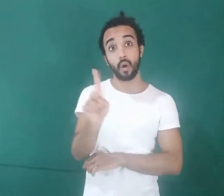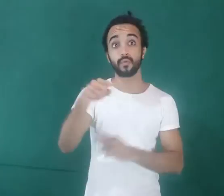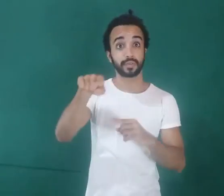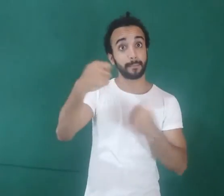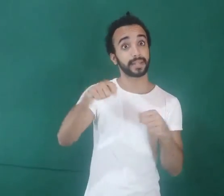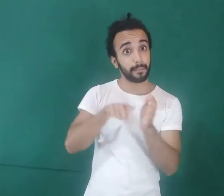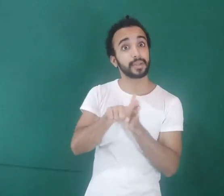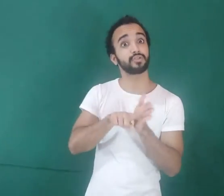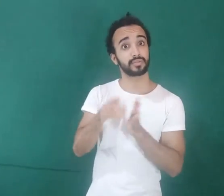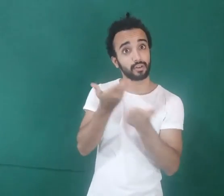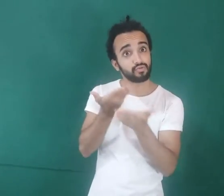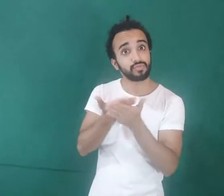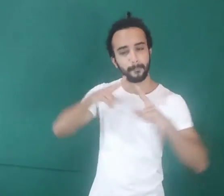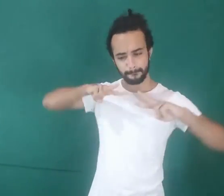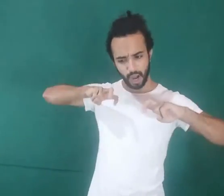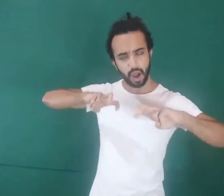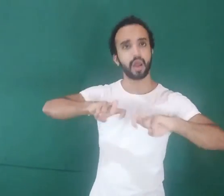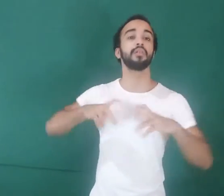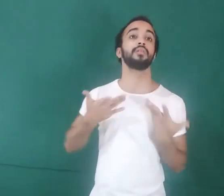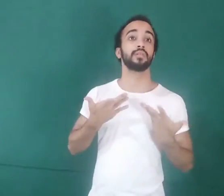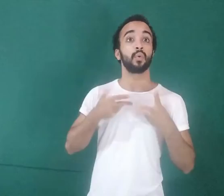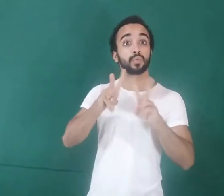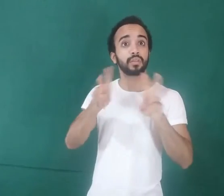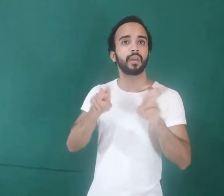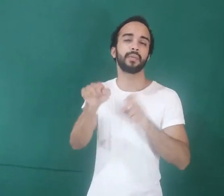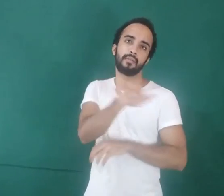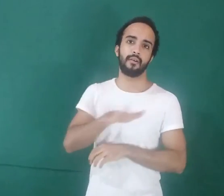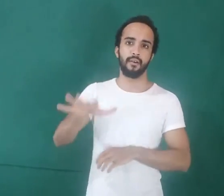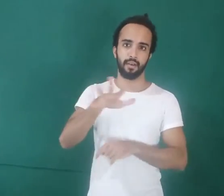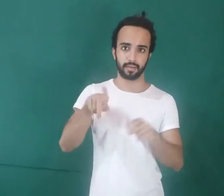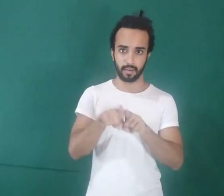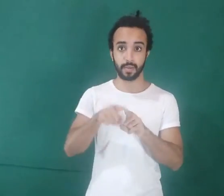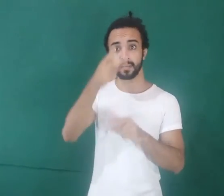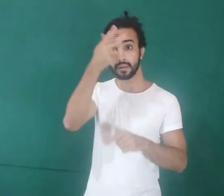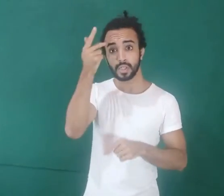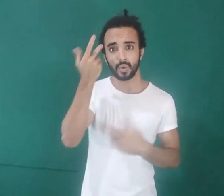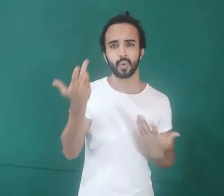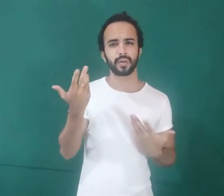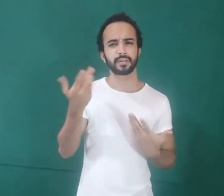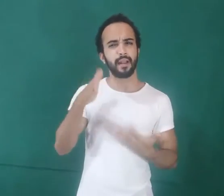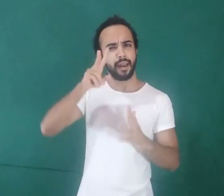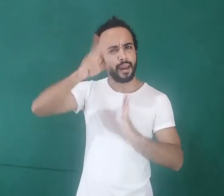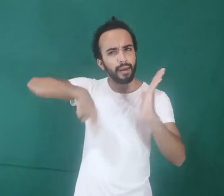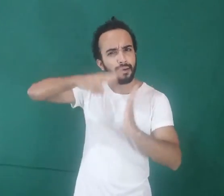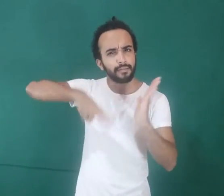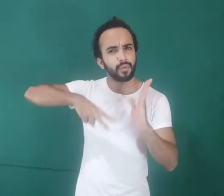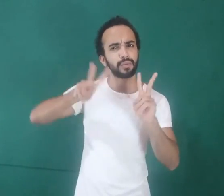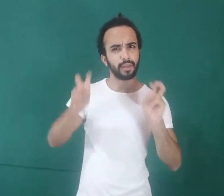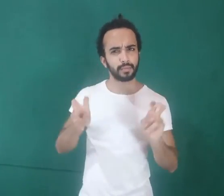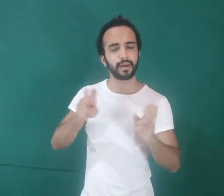se debruçar, você precisa procurar. Então, sobre esse campo também, será que essas pessoas, esses agentes, estão lendo sobre isso? Será que essas